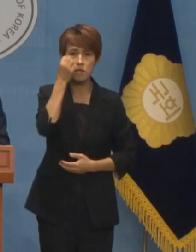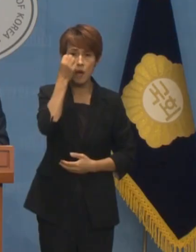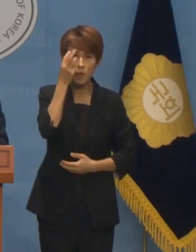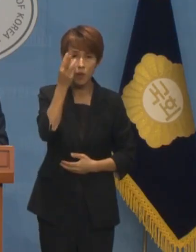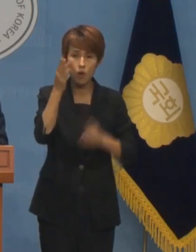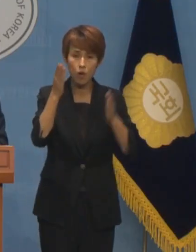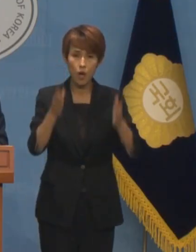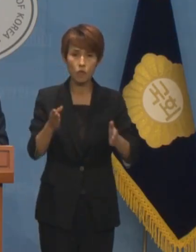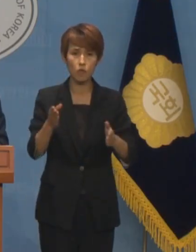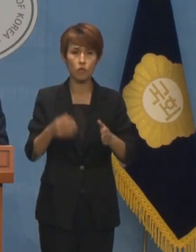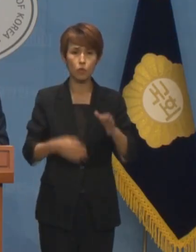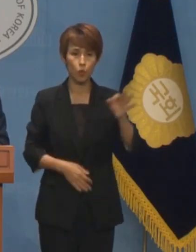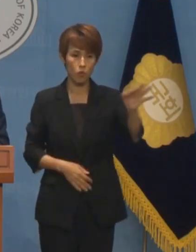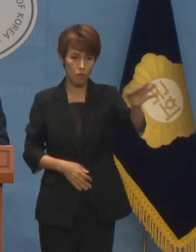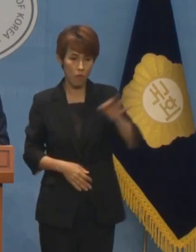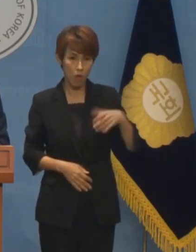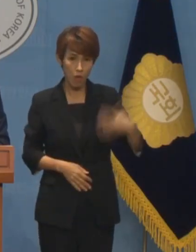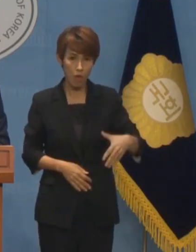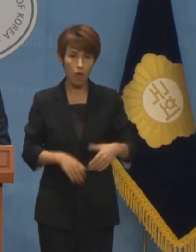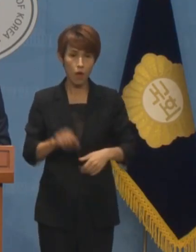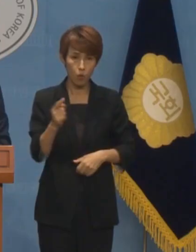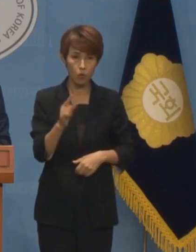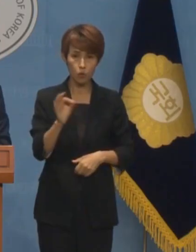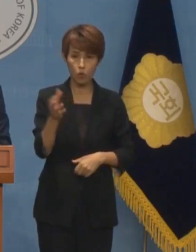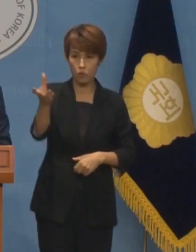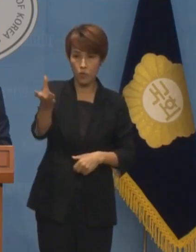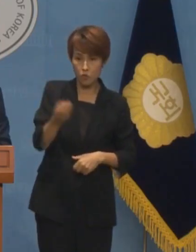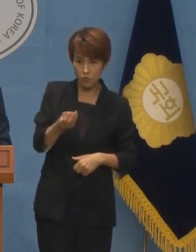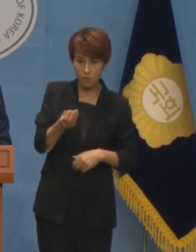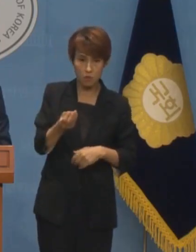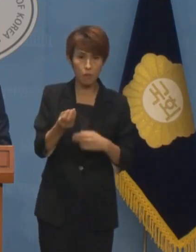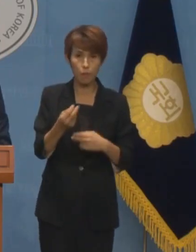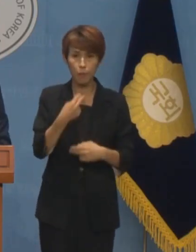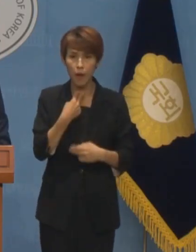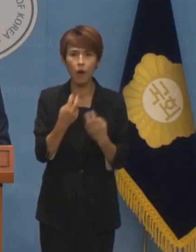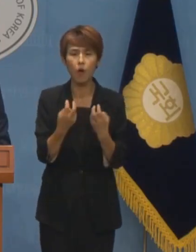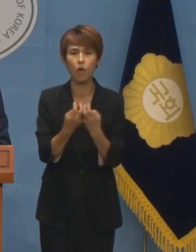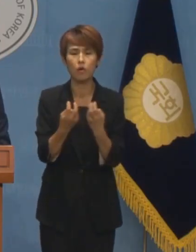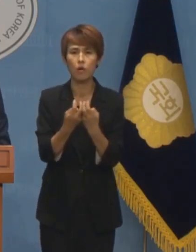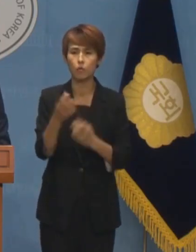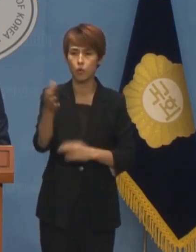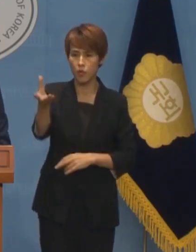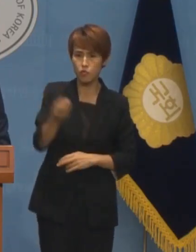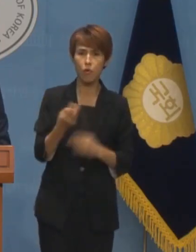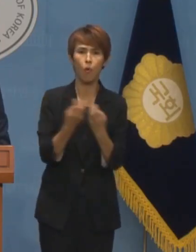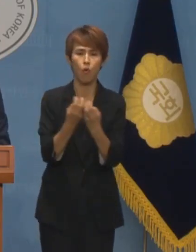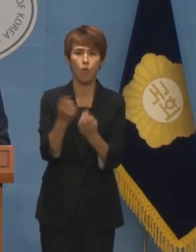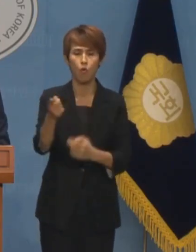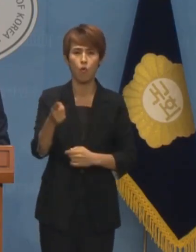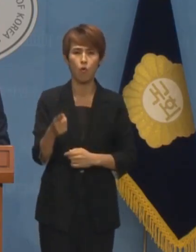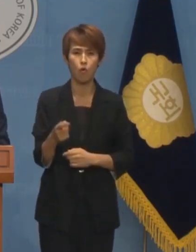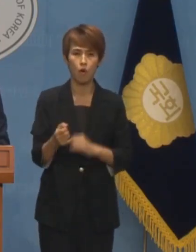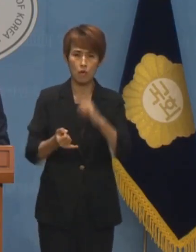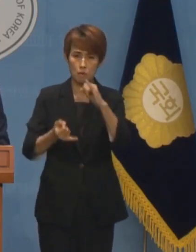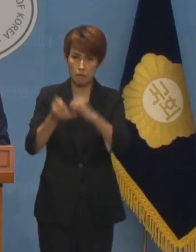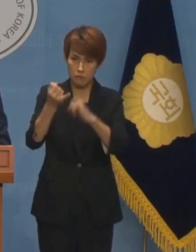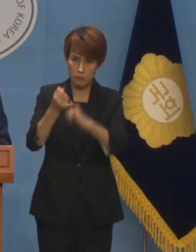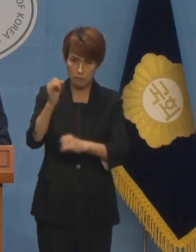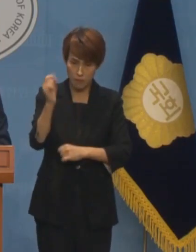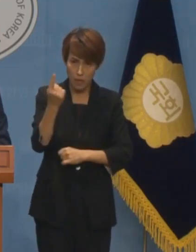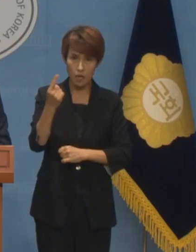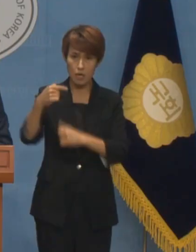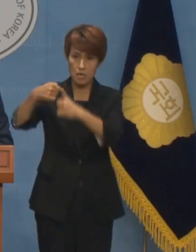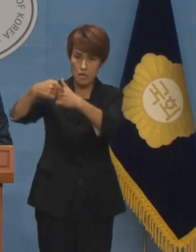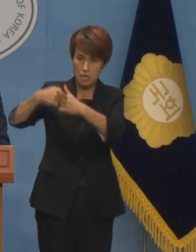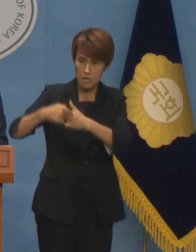3개월째 정산금이 들어오지 않았기 때문입니다. 연체에 따른 채권 추심이 이루어진다면 경제적 압박은